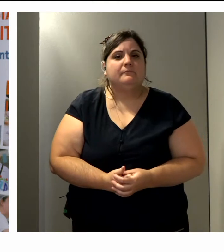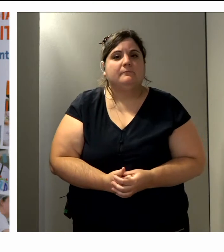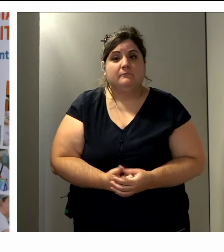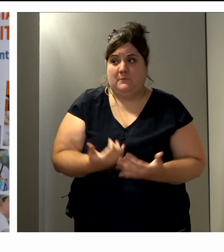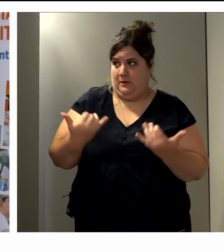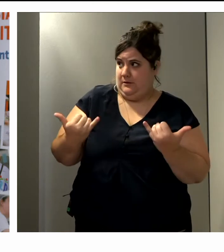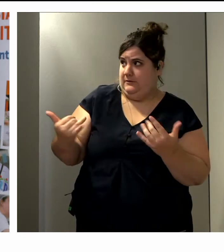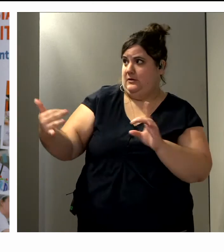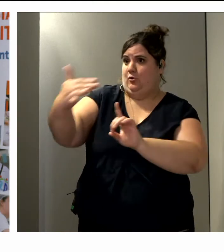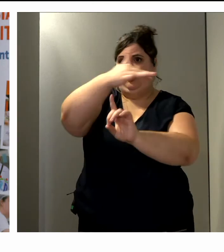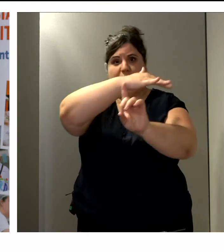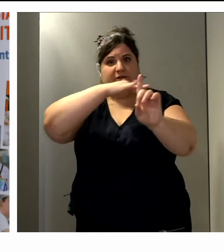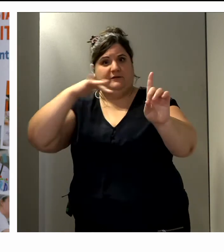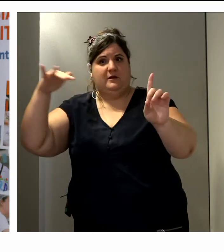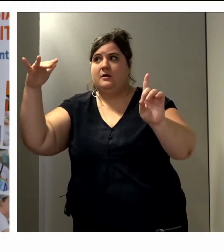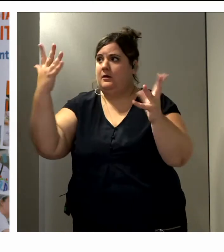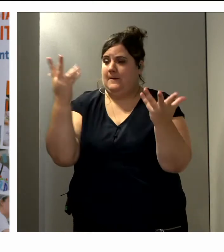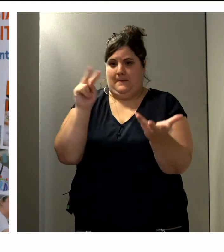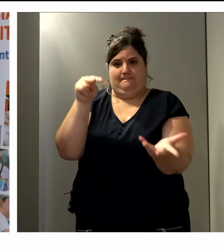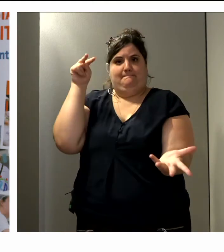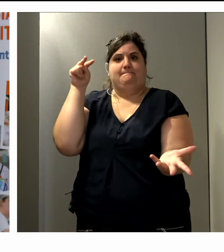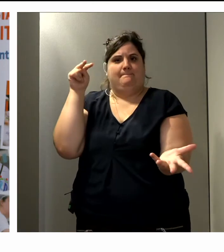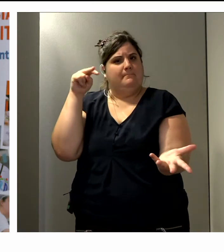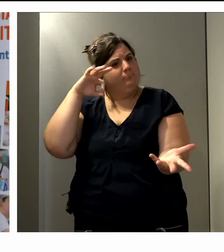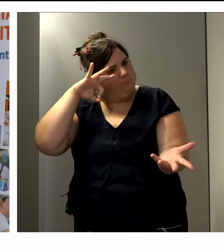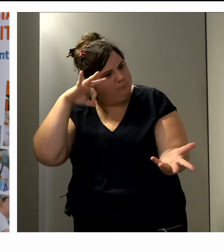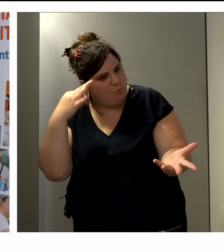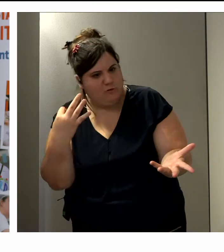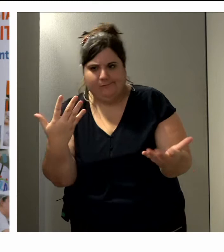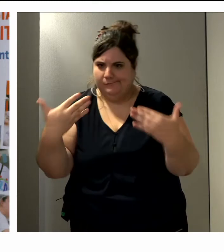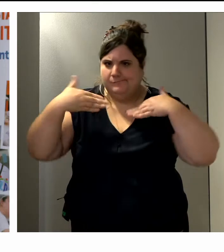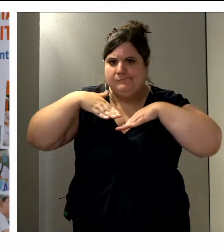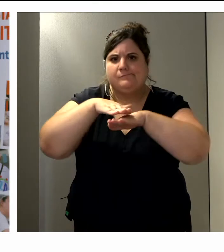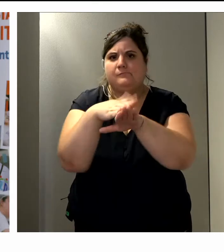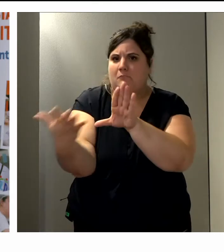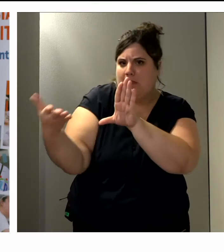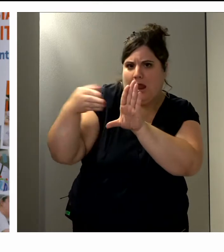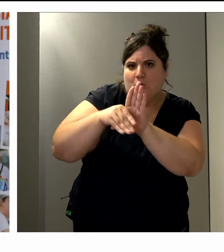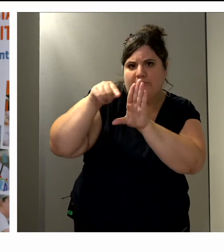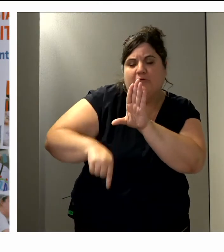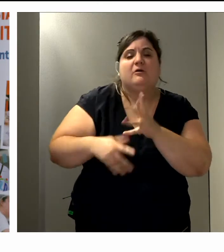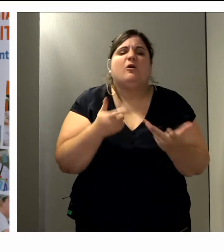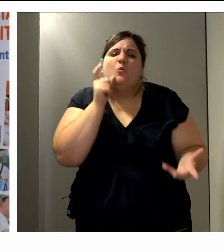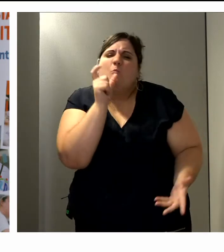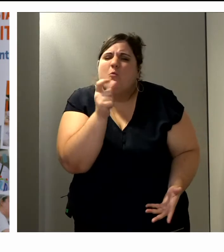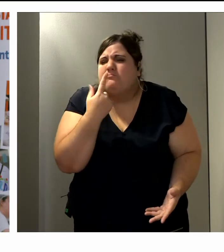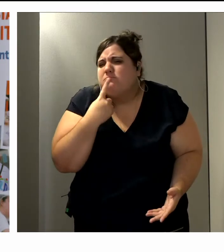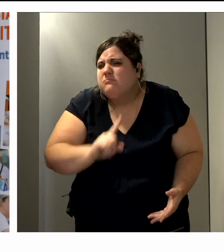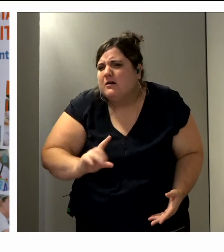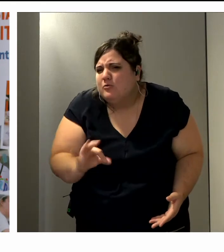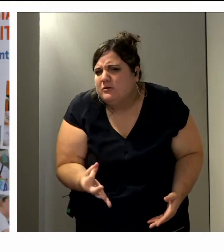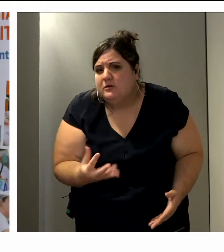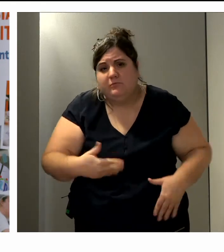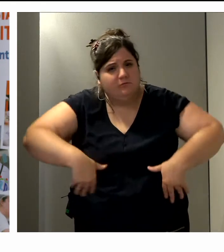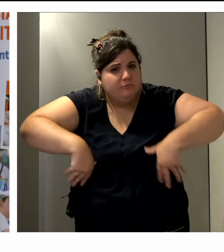une société qui maintenant a accepté de nous inclure. Bon, inclure, j'aime pas le mot inclusion, parce qu'évidemment,